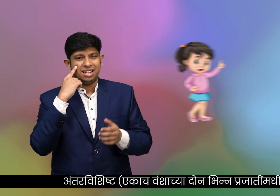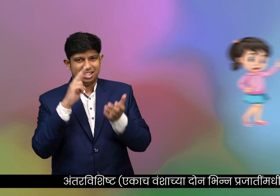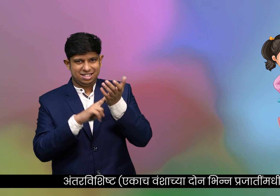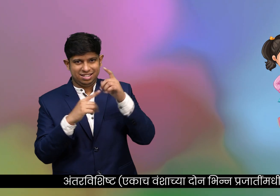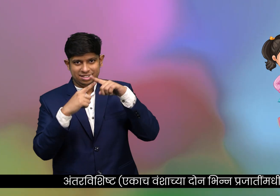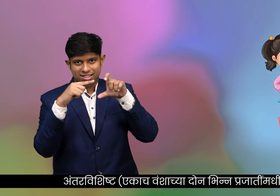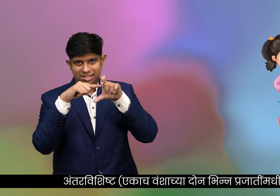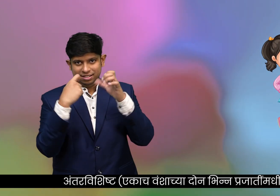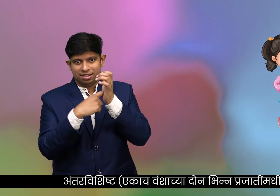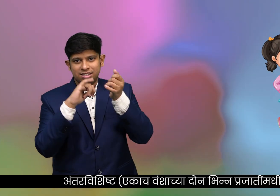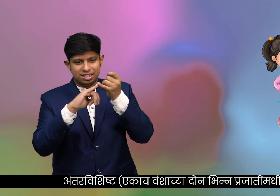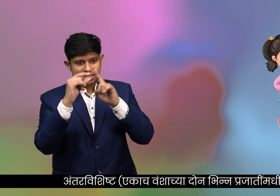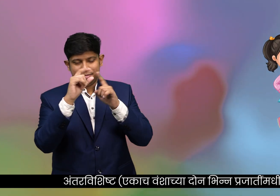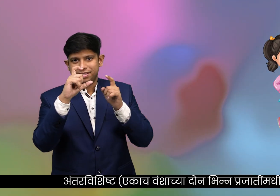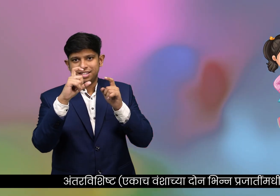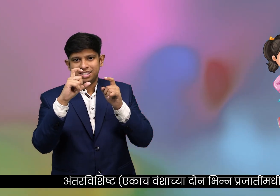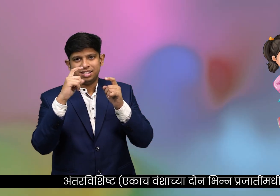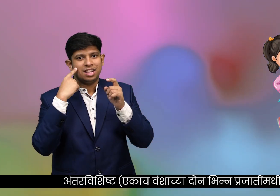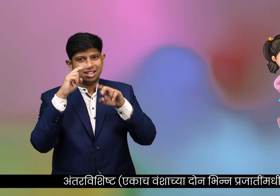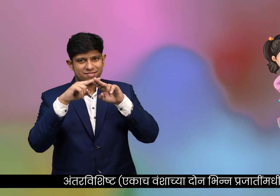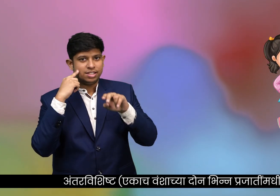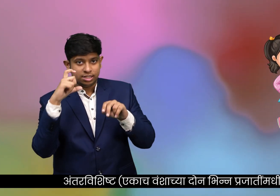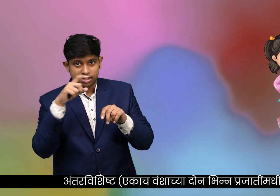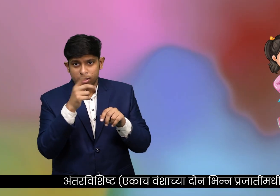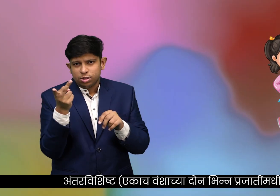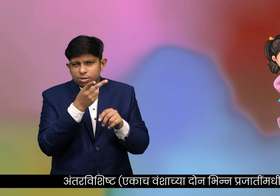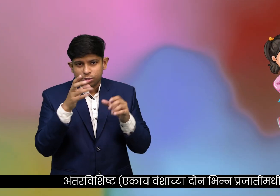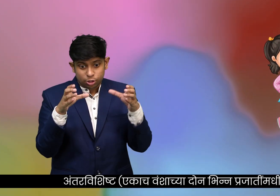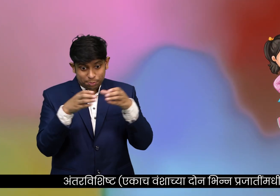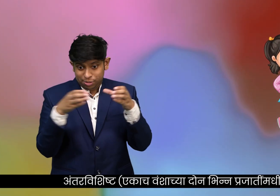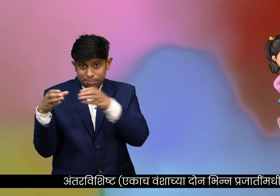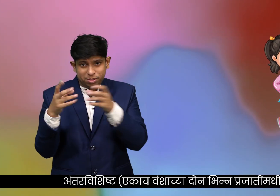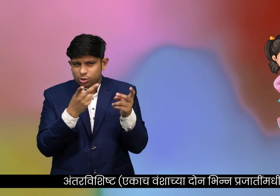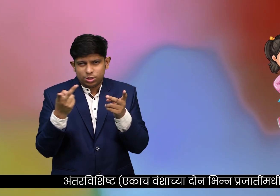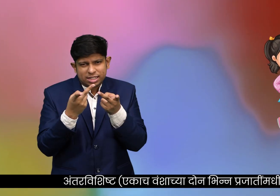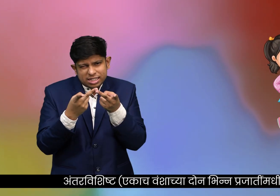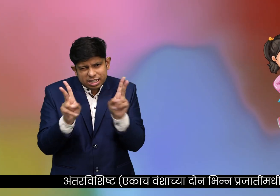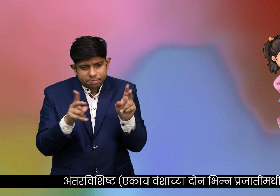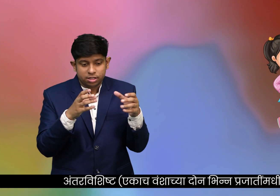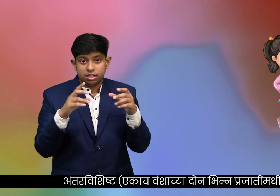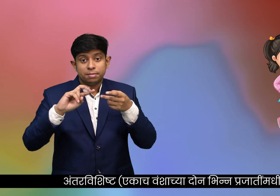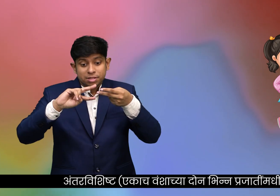दुसरा आंतरविशिष्ट एकाच वंशाच्या दोन भिन्न प्रजातींमधील किंवा